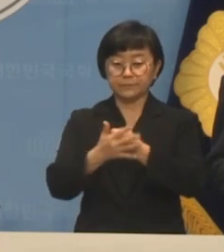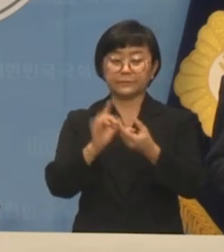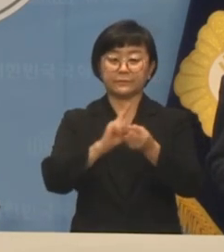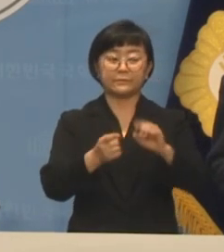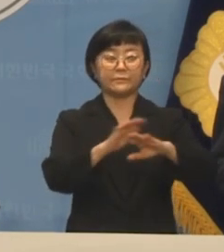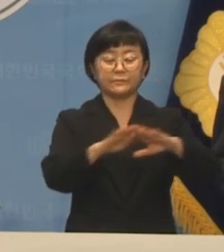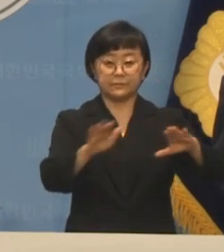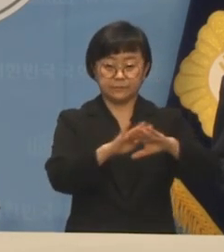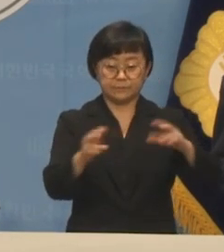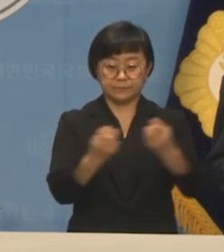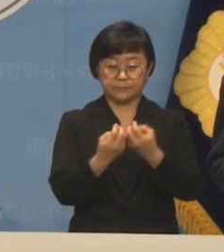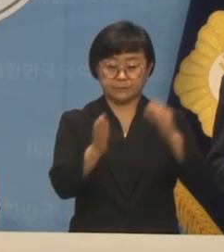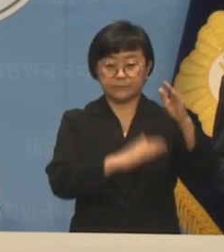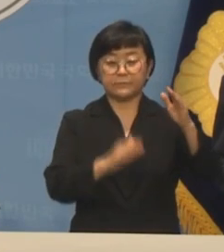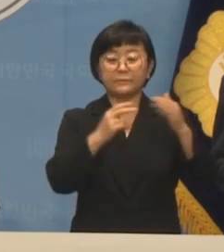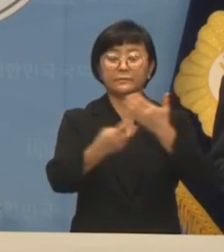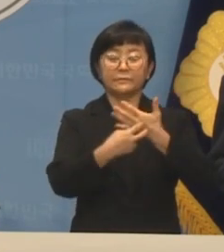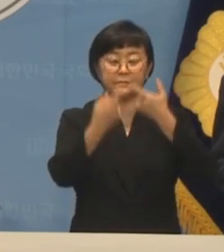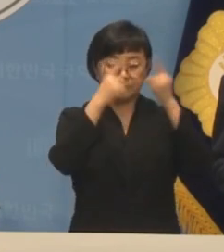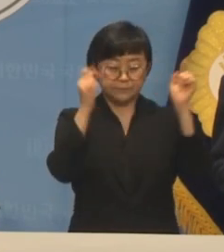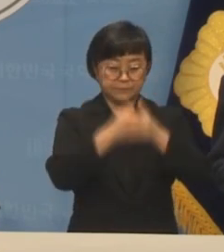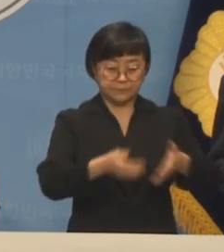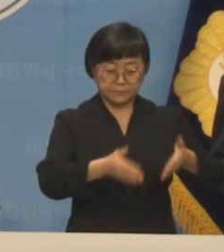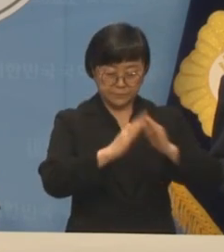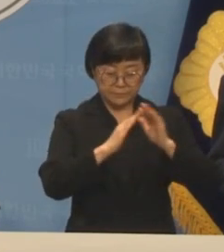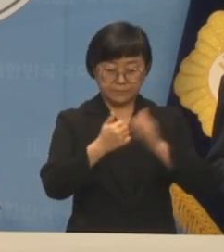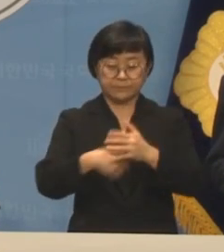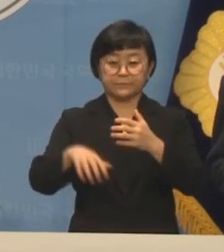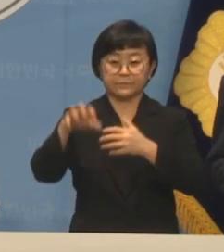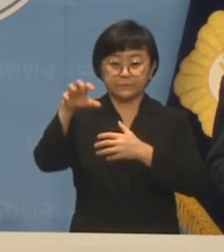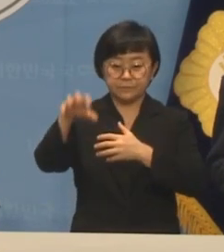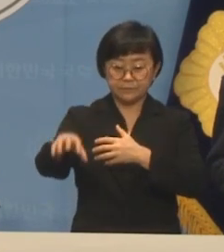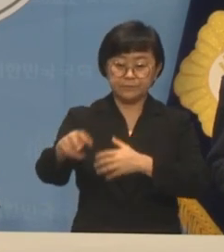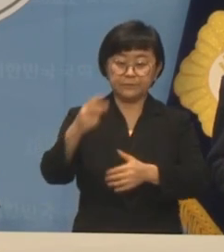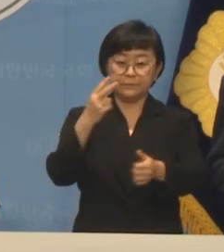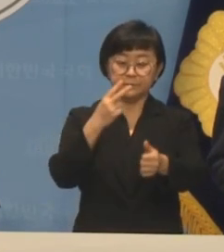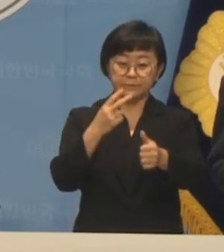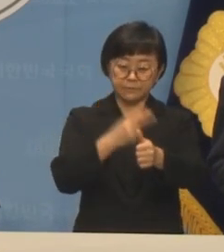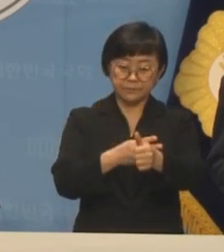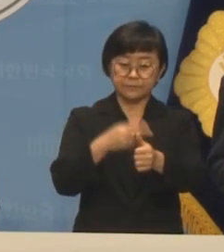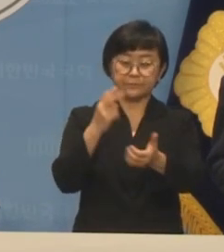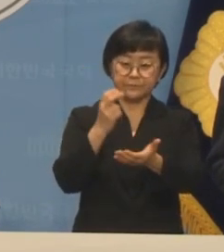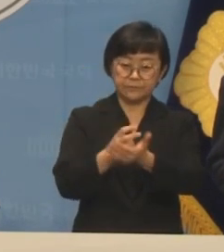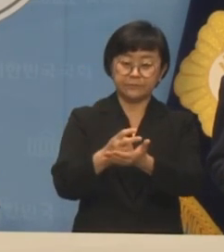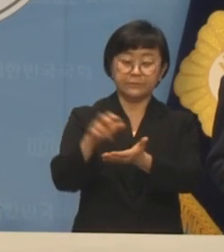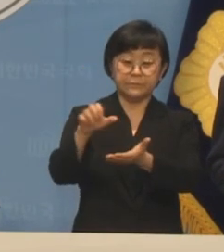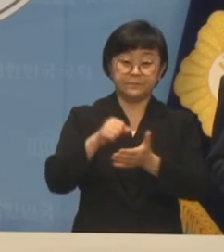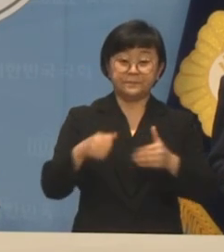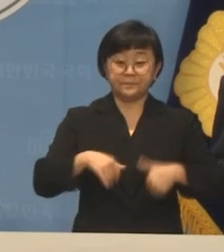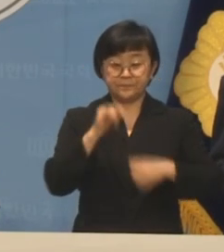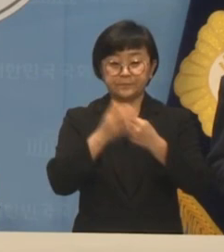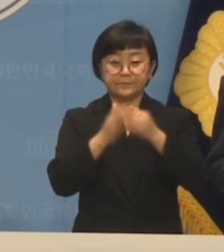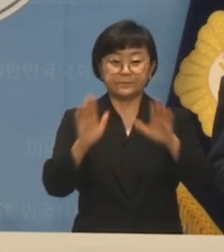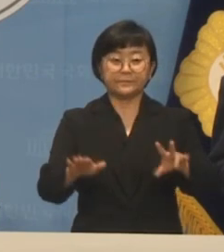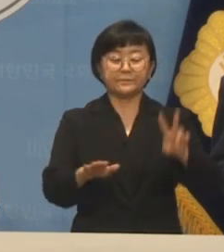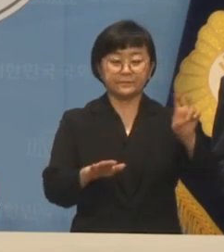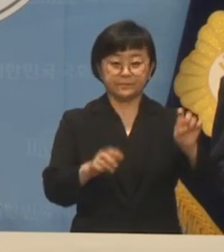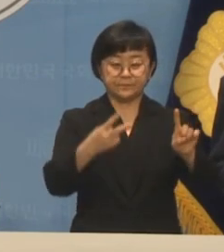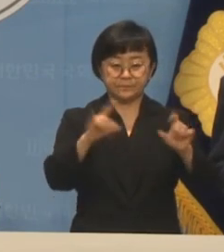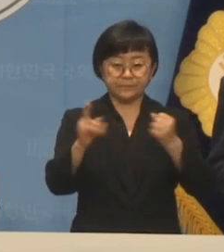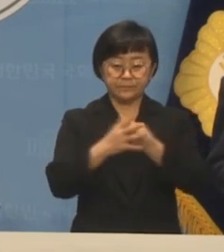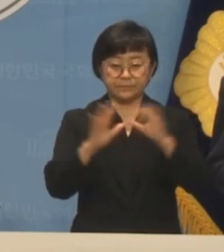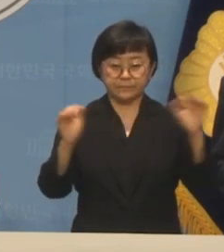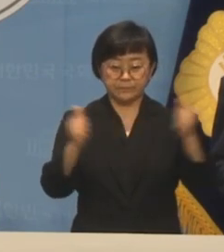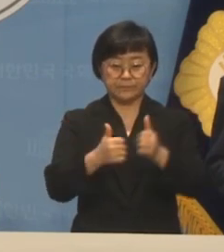대안으로 공공의대 신설 그리고 지역의사제 도입이 필요하다는 말씀, 그리고 반드시 이번 21대